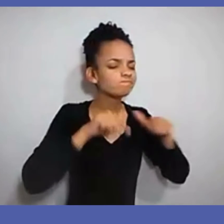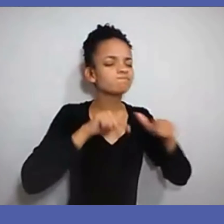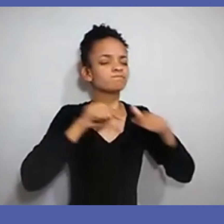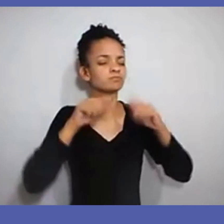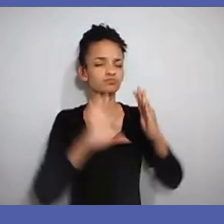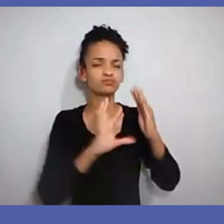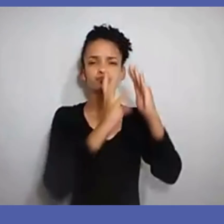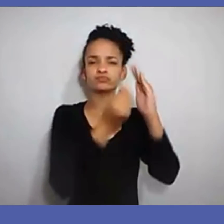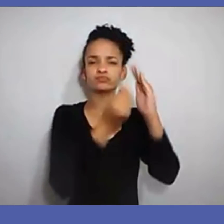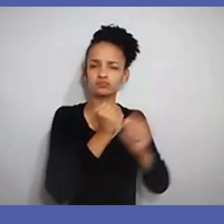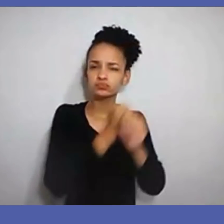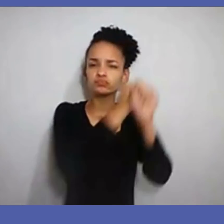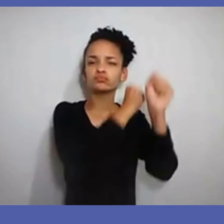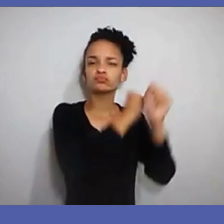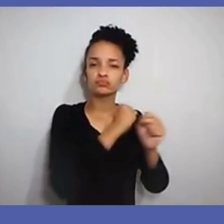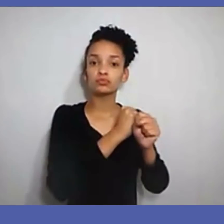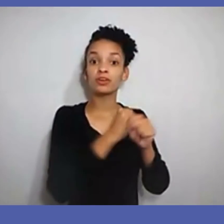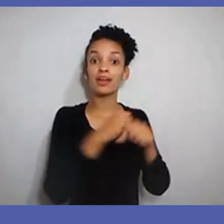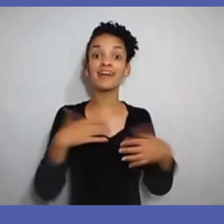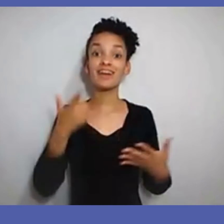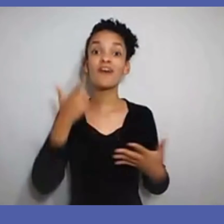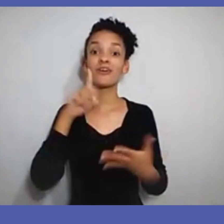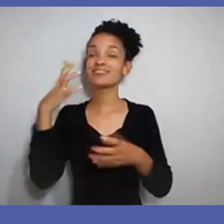nós vamos ser levados.